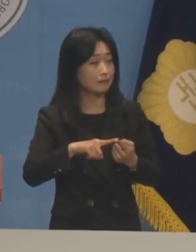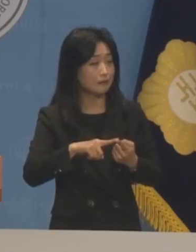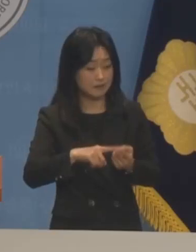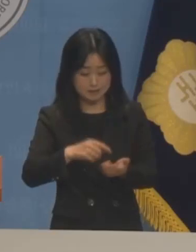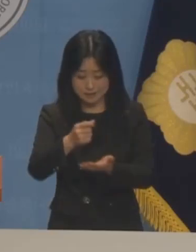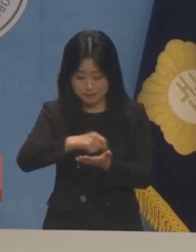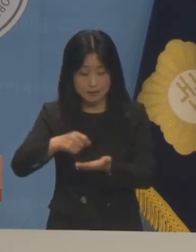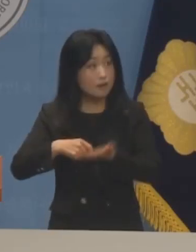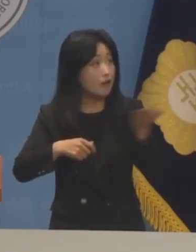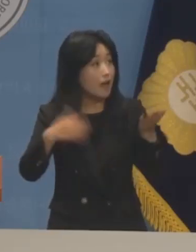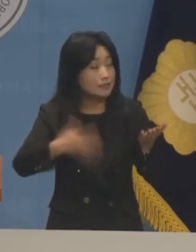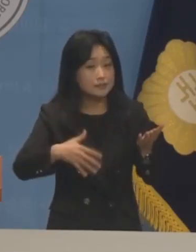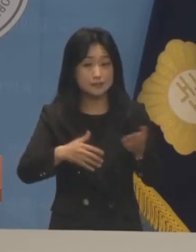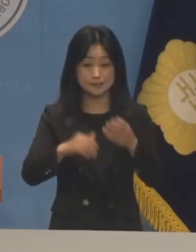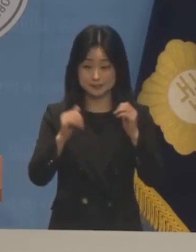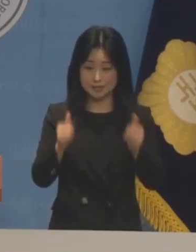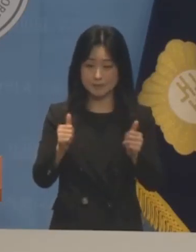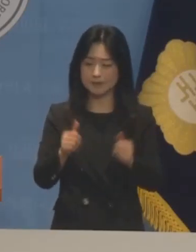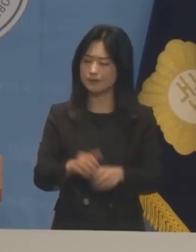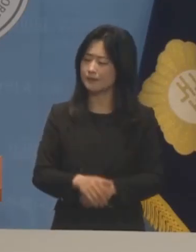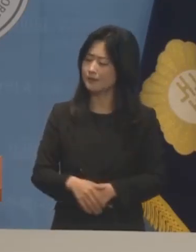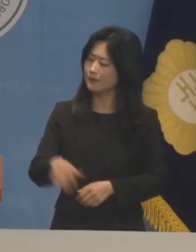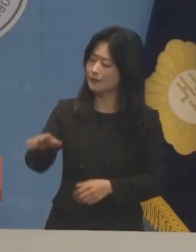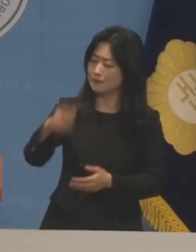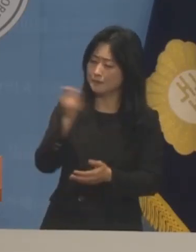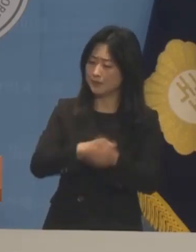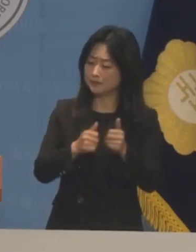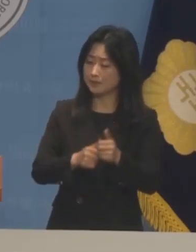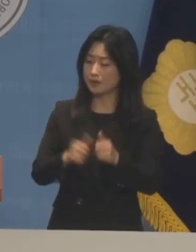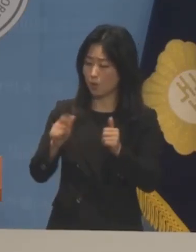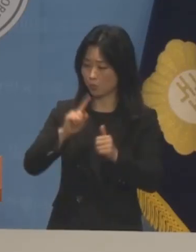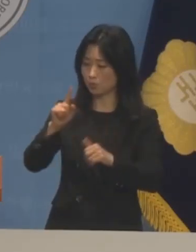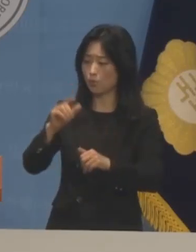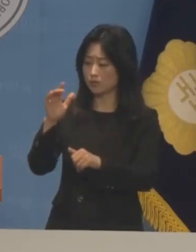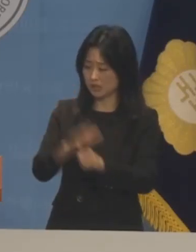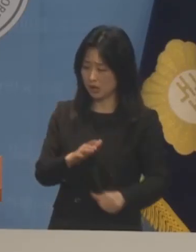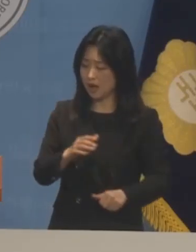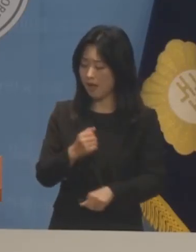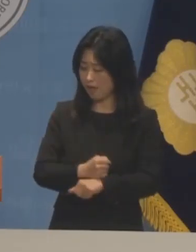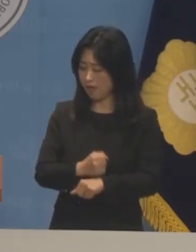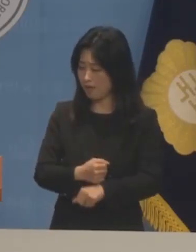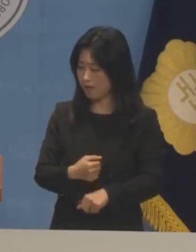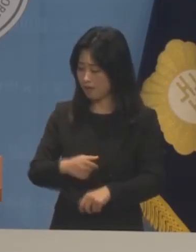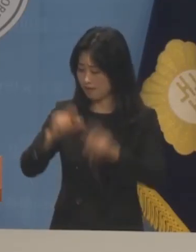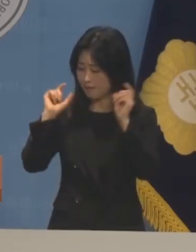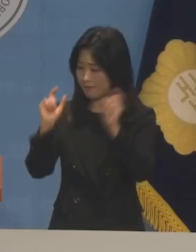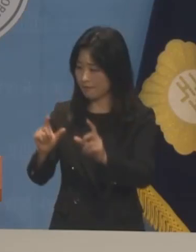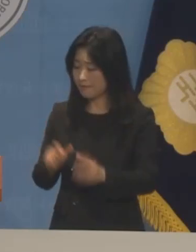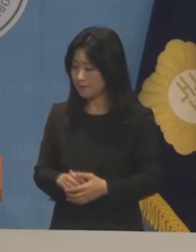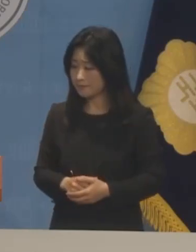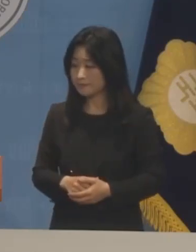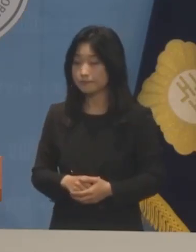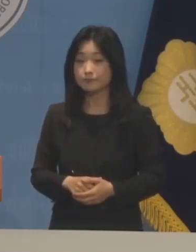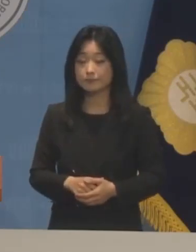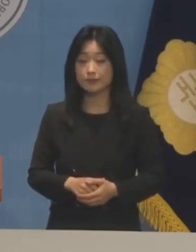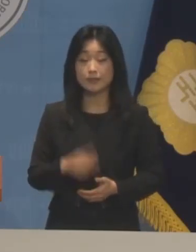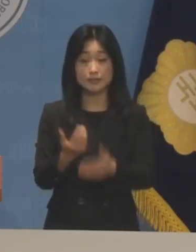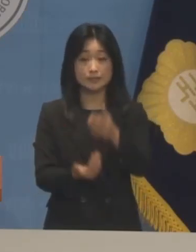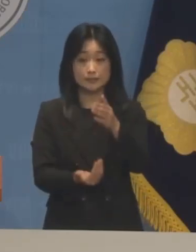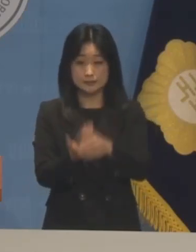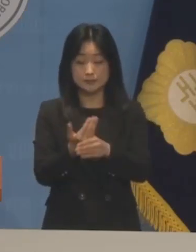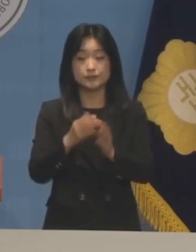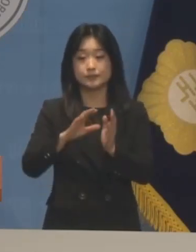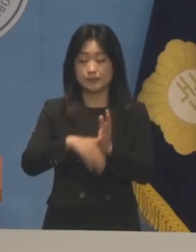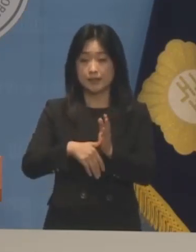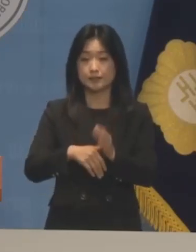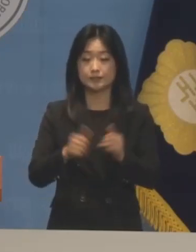마지막 공판에서 재판장이 급기야 공소기각을 검토하겠다고 선언한 바 있습니다. 이 사건 검찰 수사